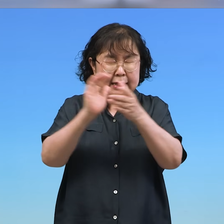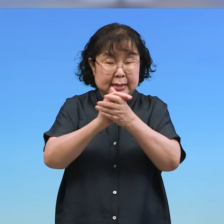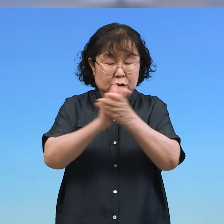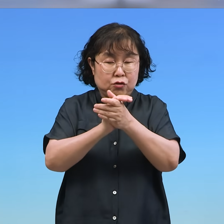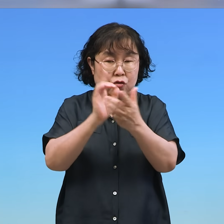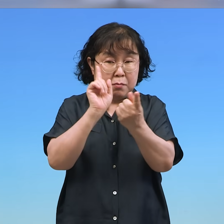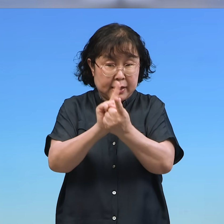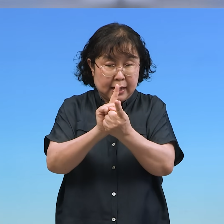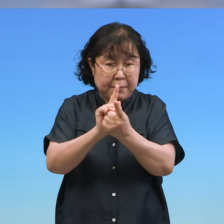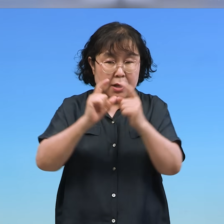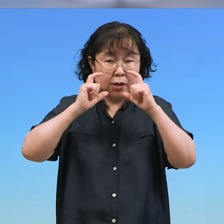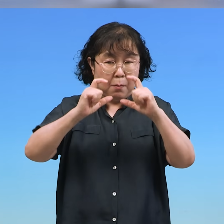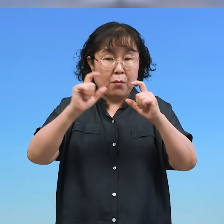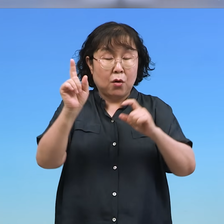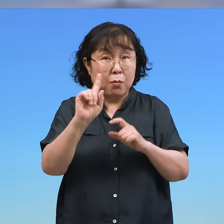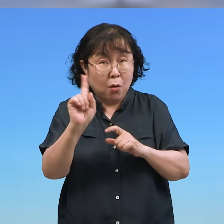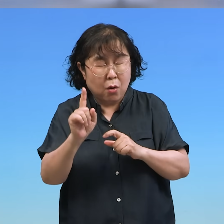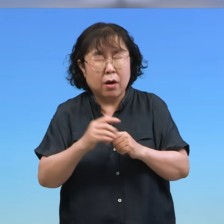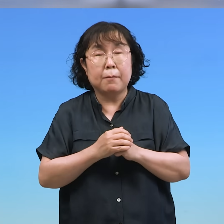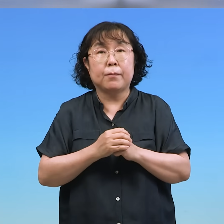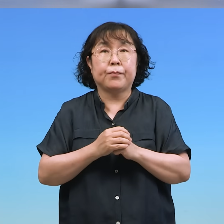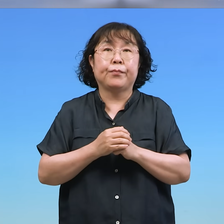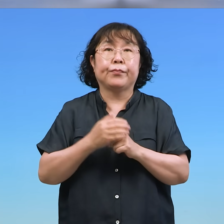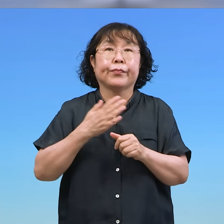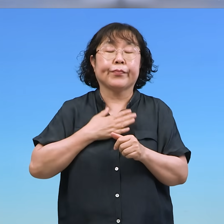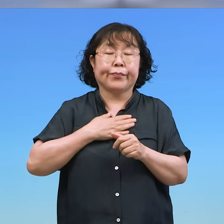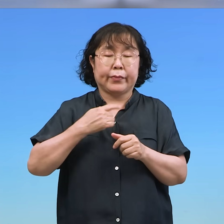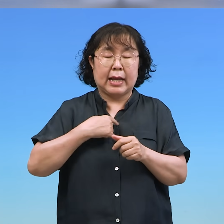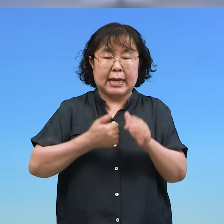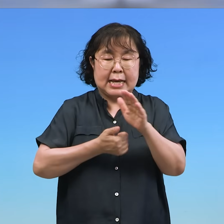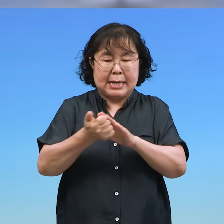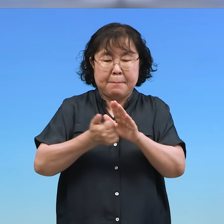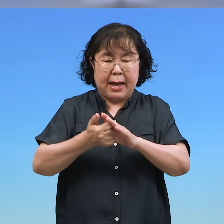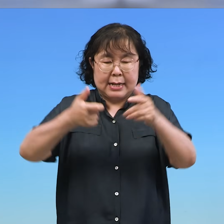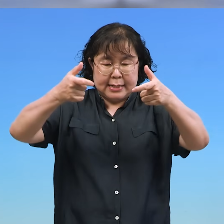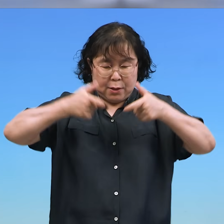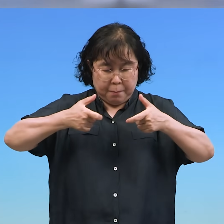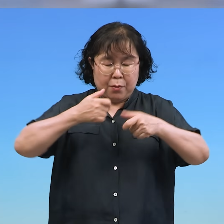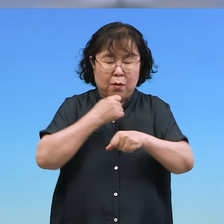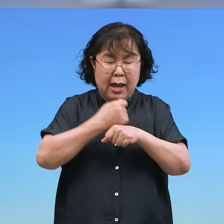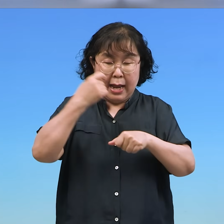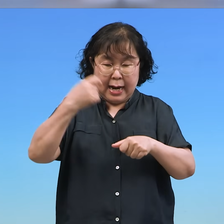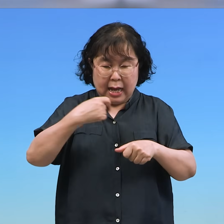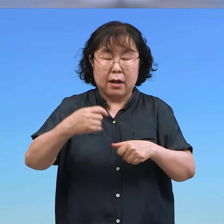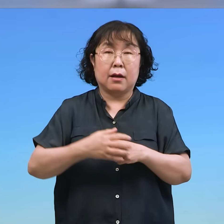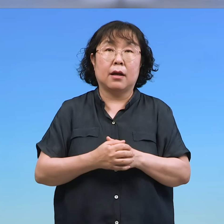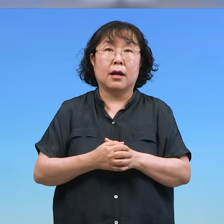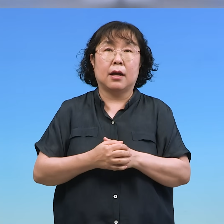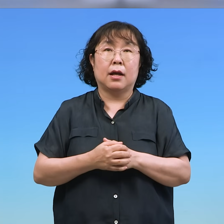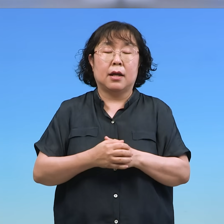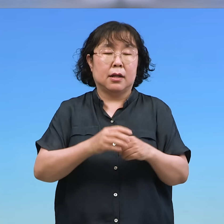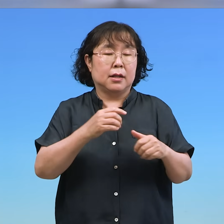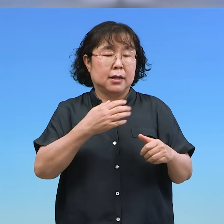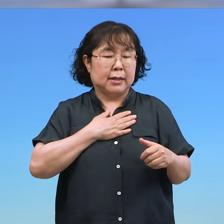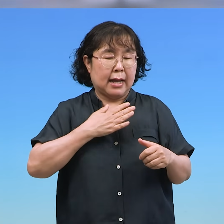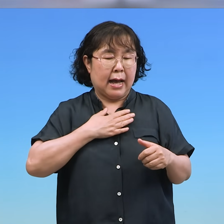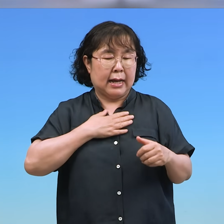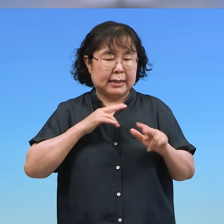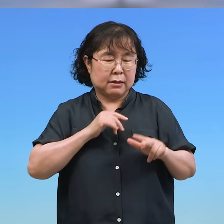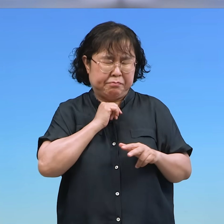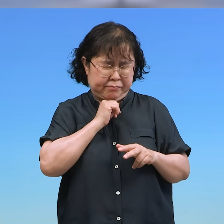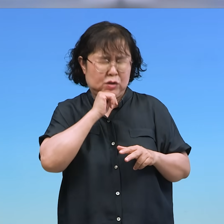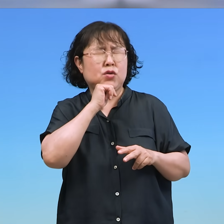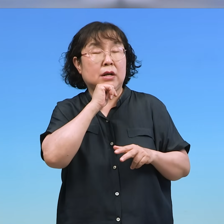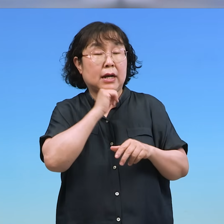친구 만나면 뭘 선언하라는 거예요? 내가 나에게 희망을 선언하라는, 희망을. 네가 지금은